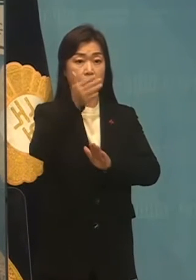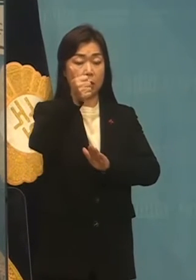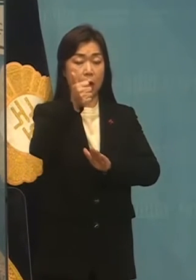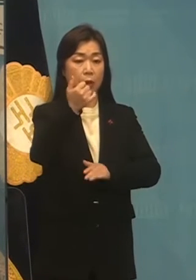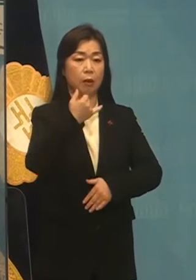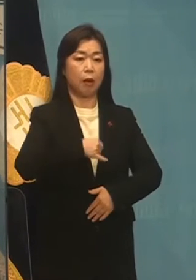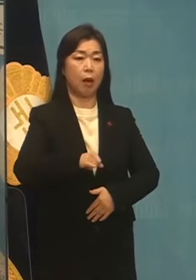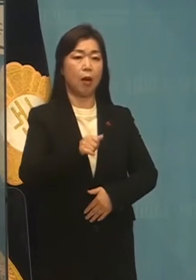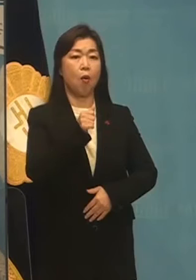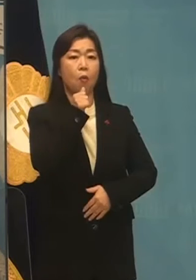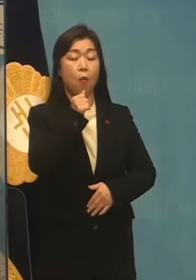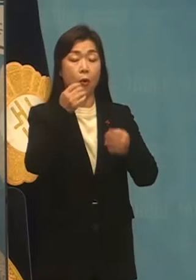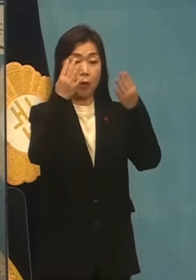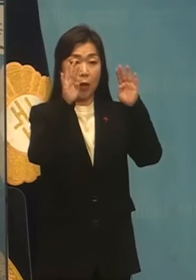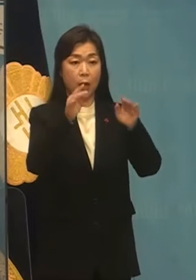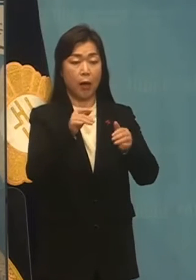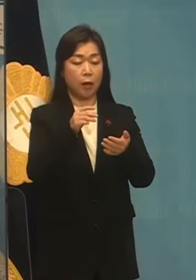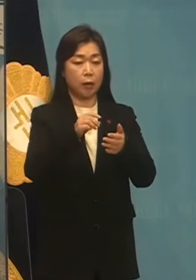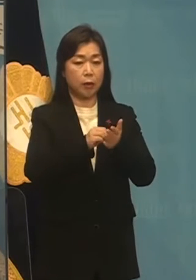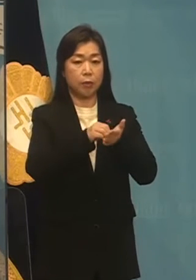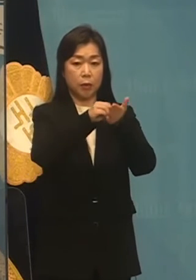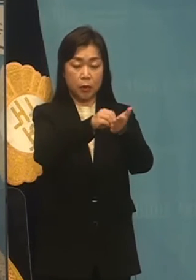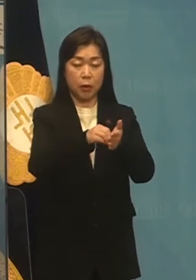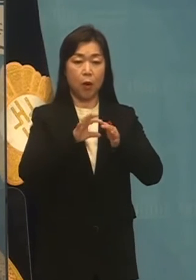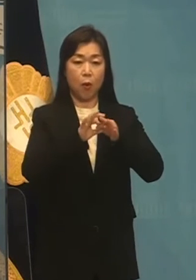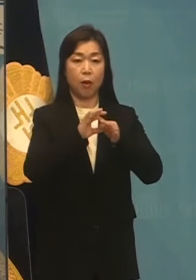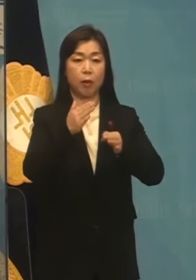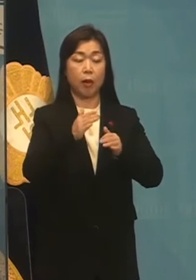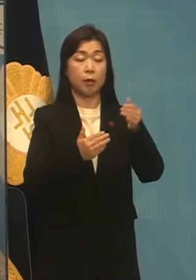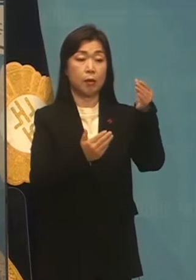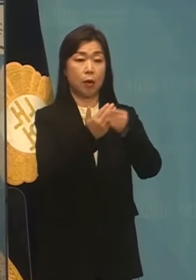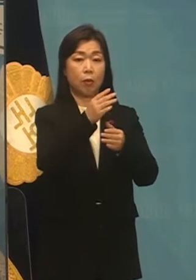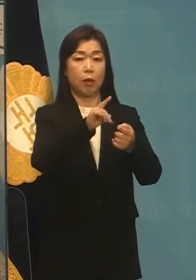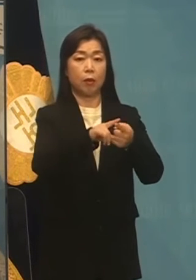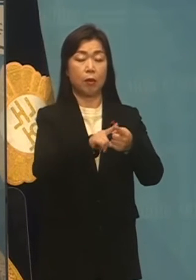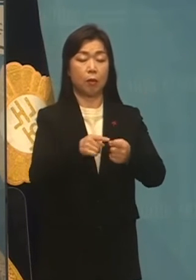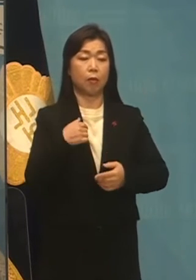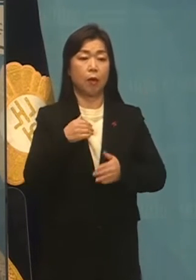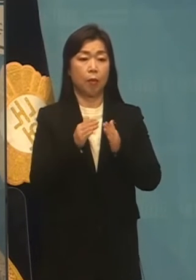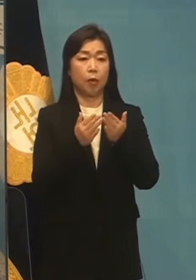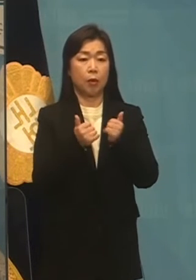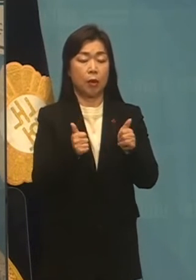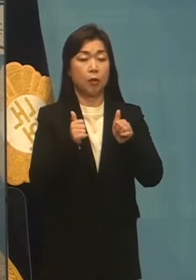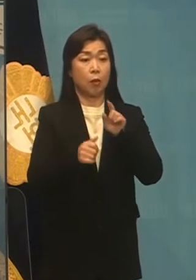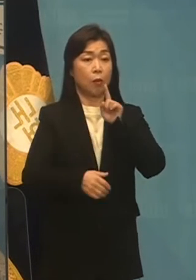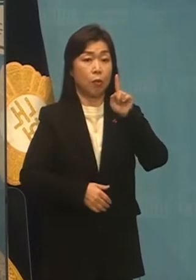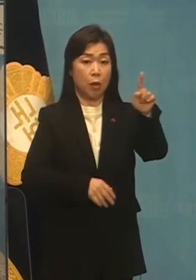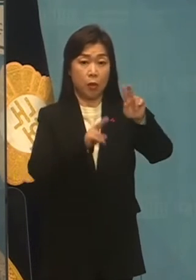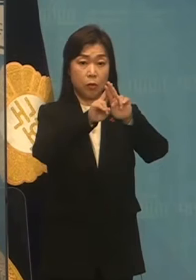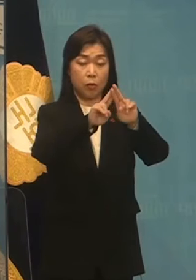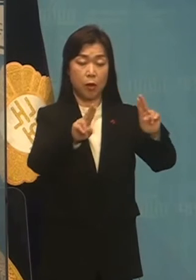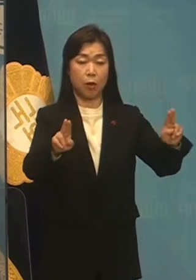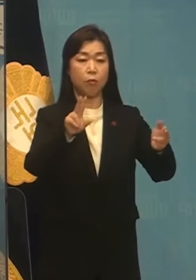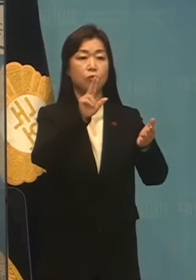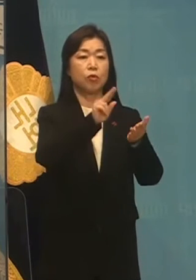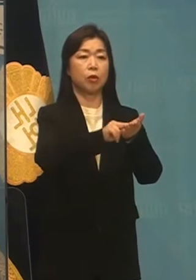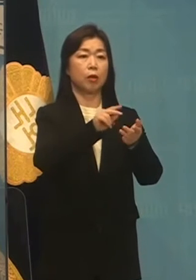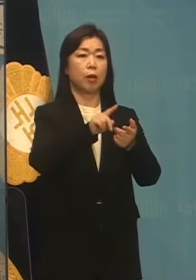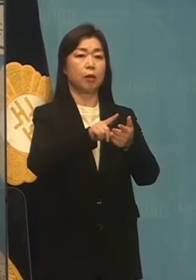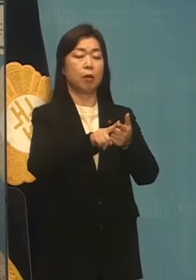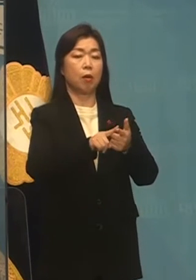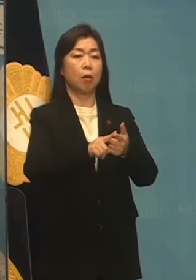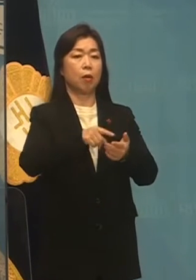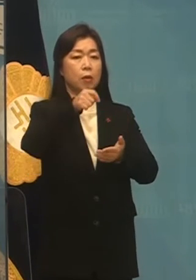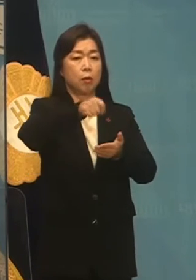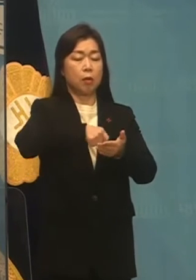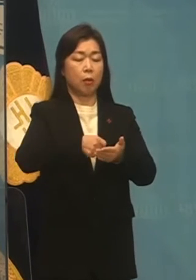입시 관련된 사건에 대해서 본인이 이 초취하하는 부분에 대해서 기자회견을